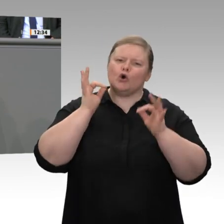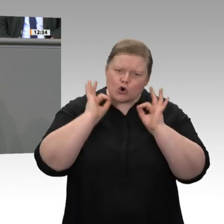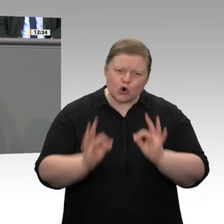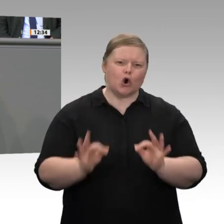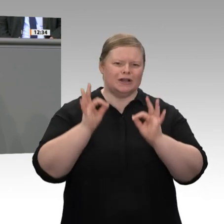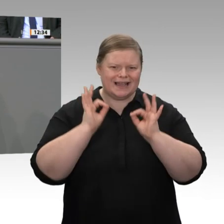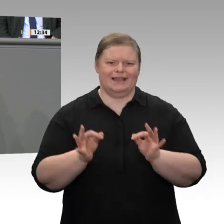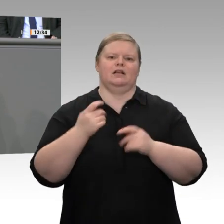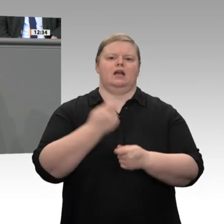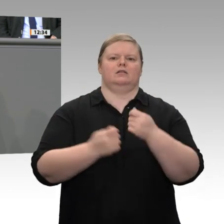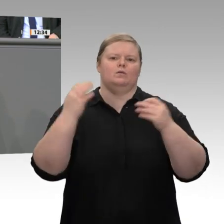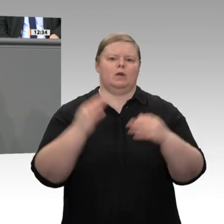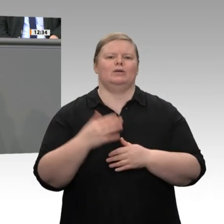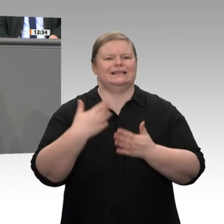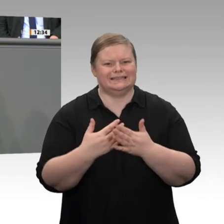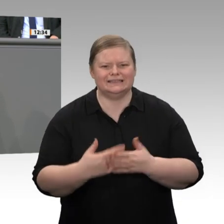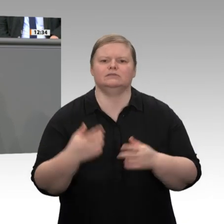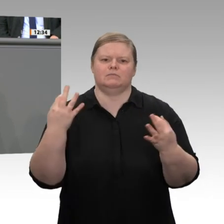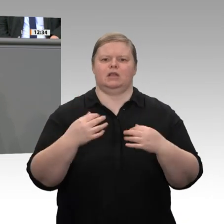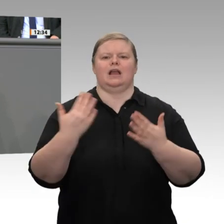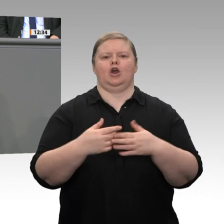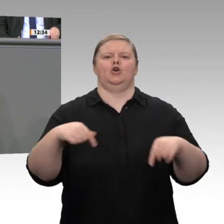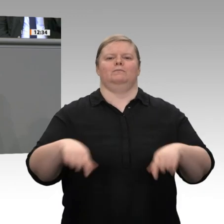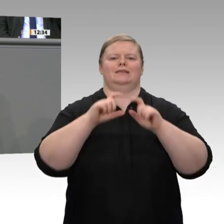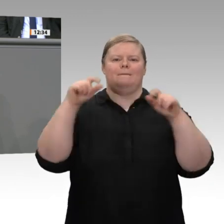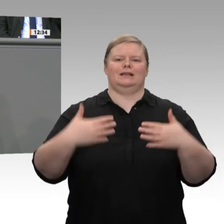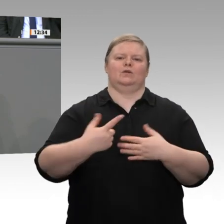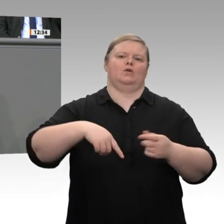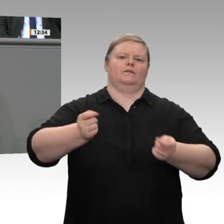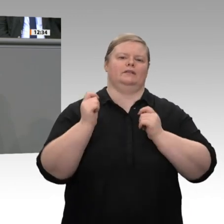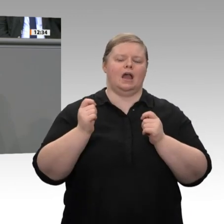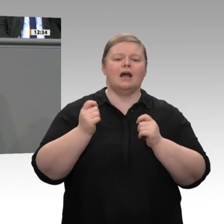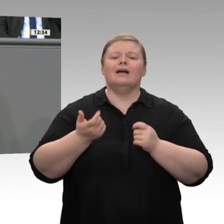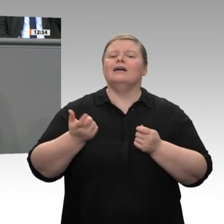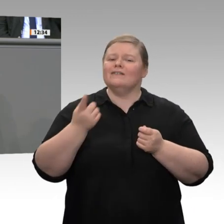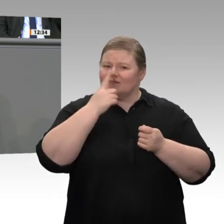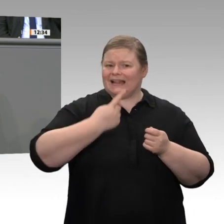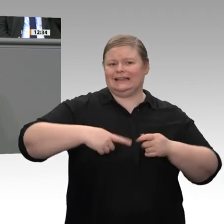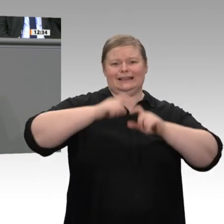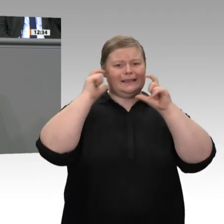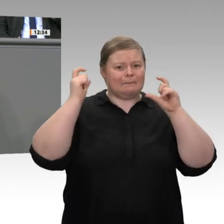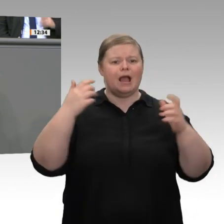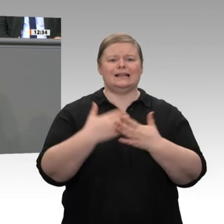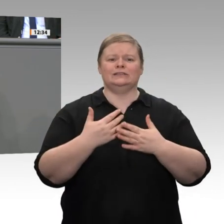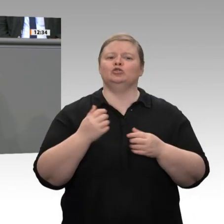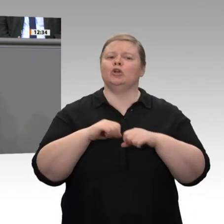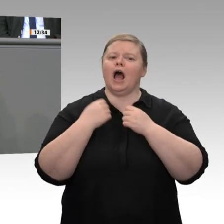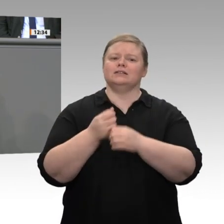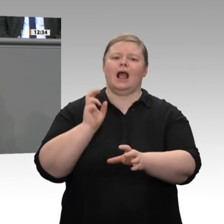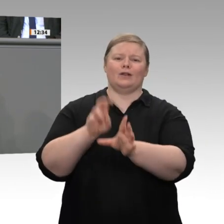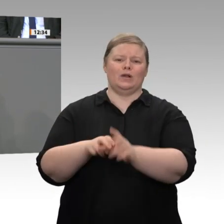nicht, dass wir die deutschen Verbrechen vergessen machen können. Unser Gesetzesvorschlag ist keine